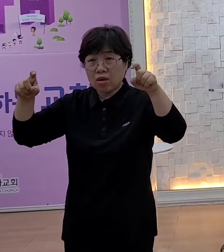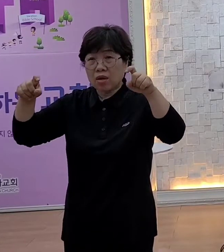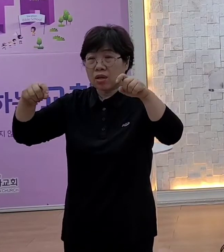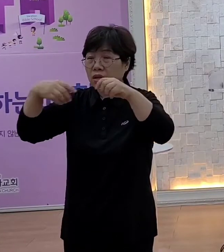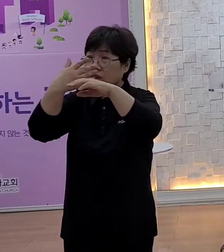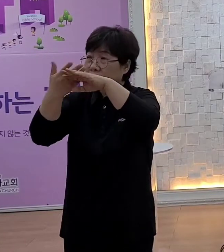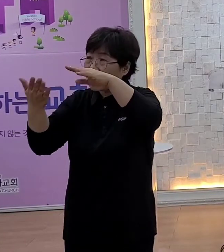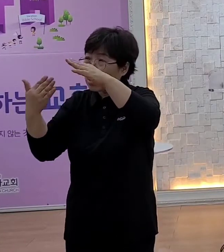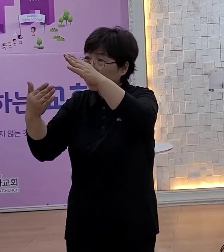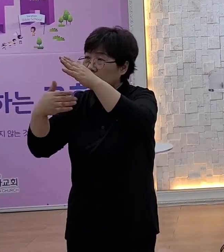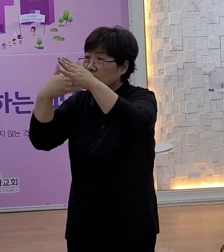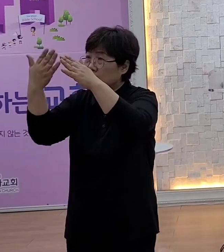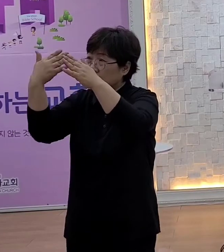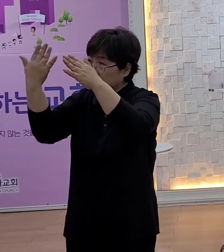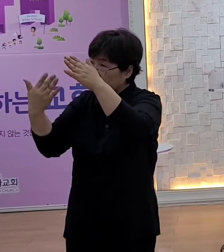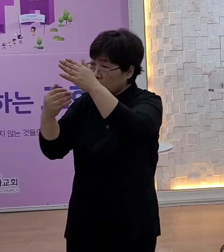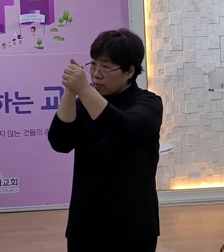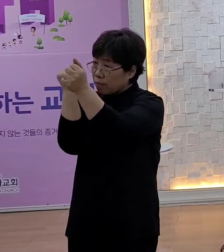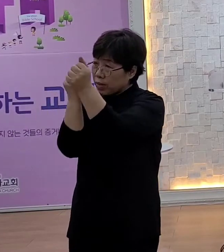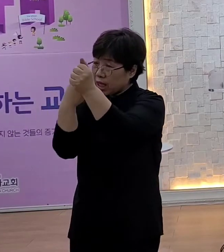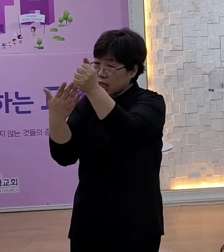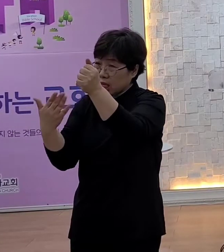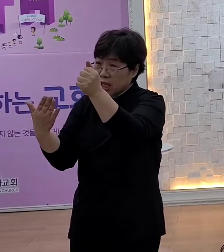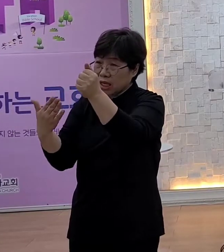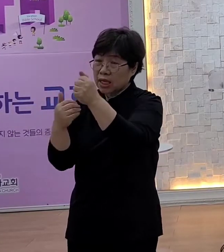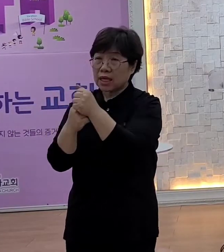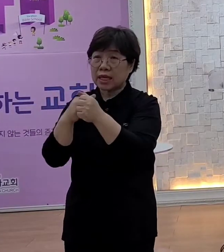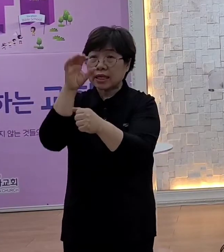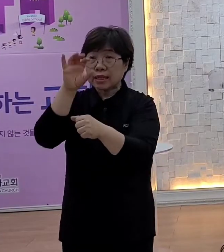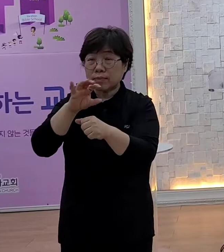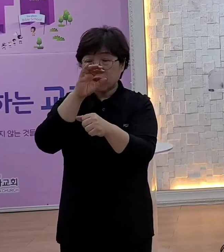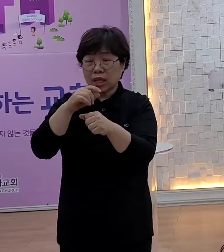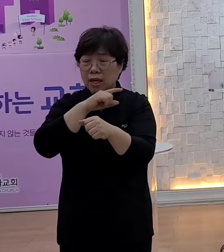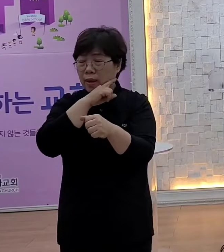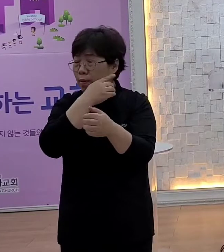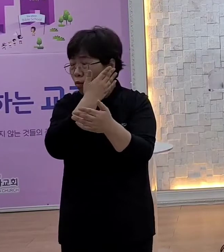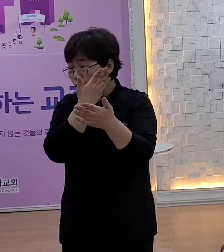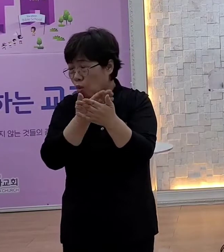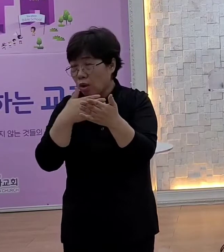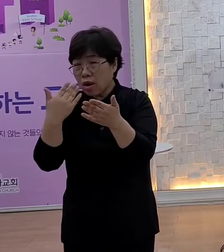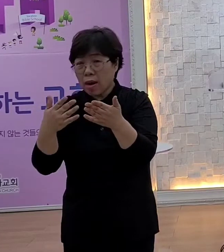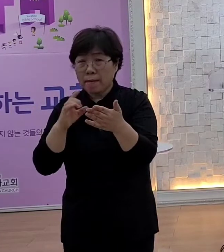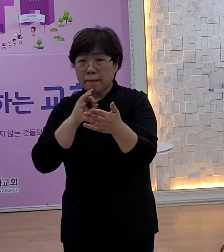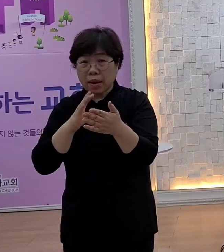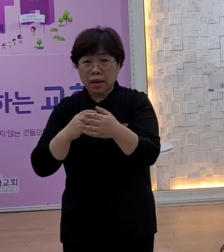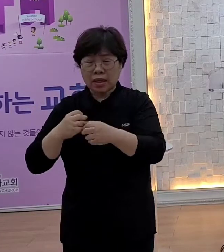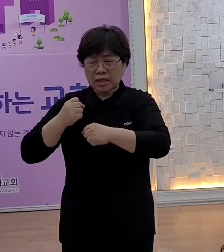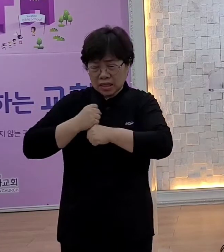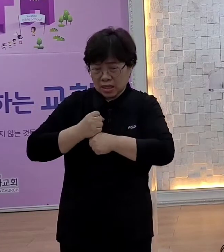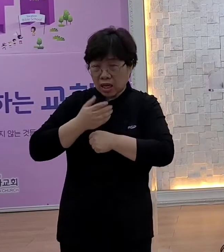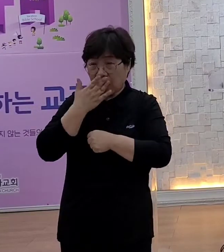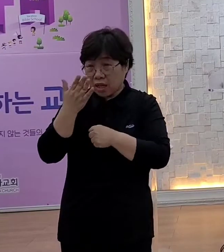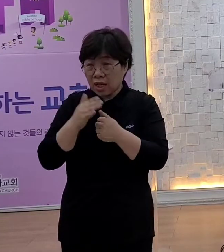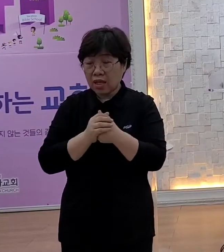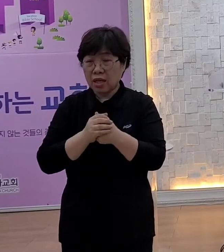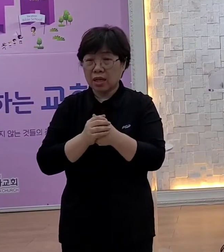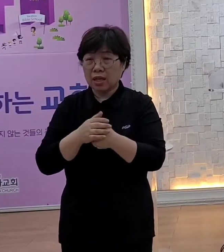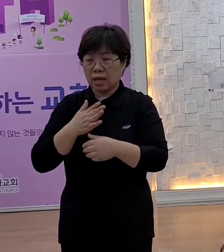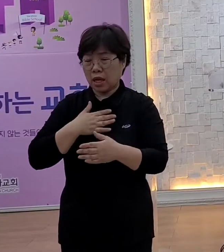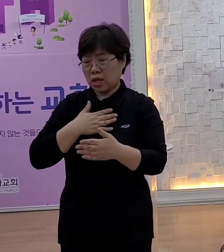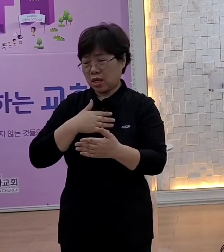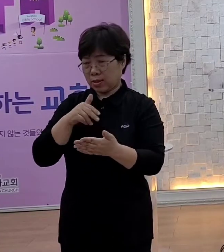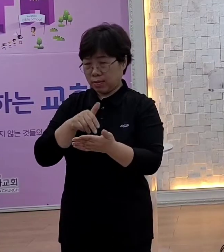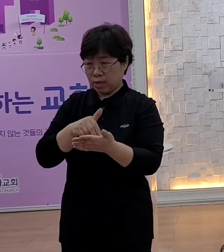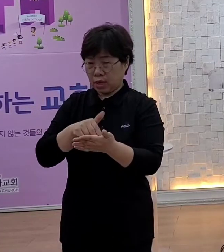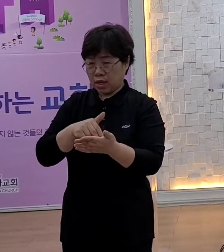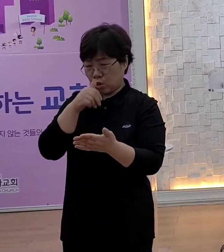거예요. 그래서 십자가 보혈, 오늘로 말하면. 그래서 이것밖에 의지할 것 없는 나는